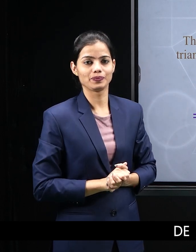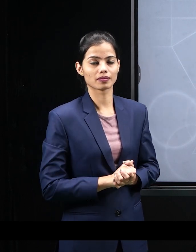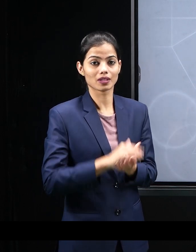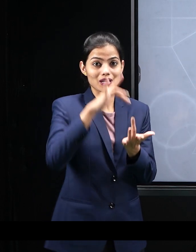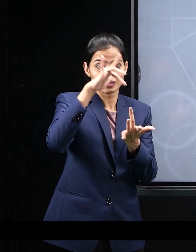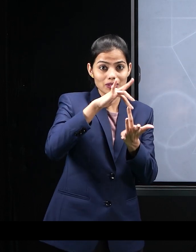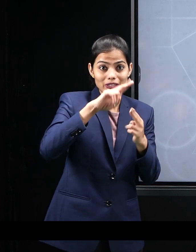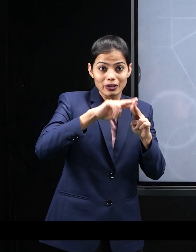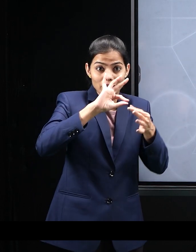మిడ్ పాయింట్ ఫార్ములా: